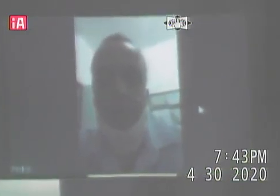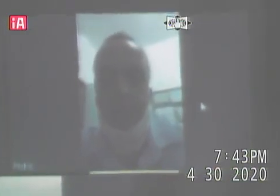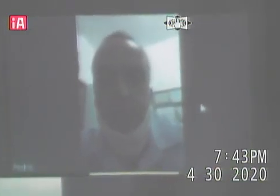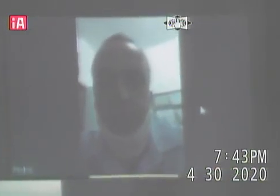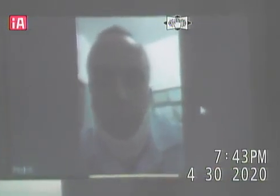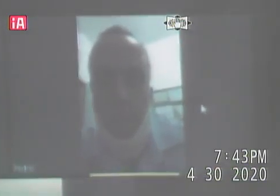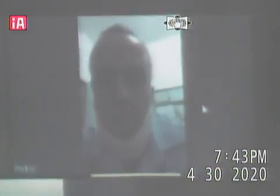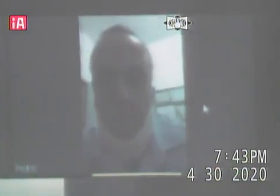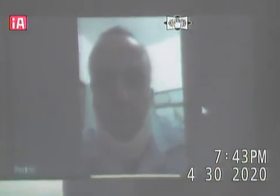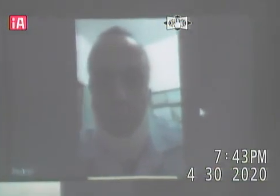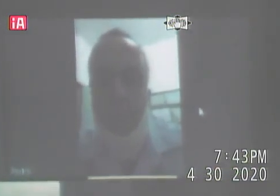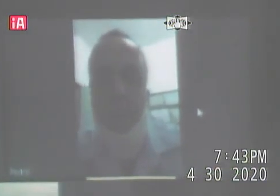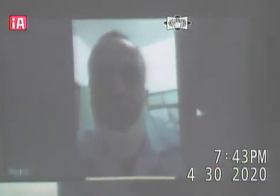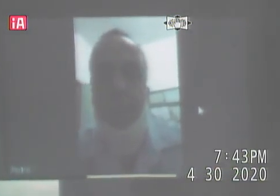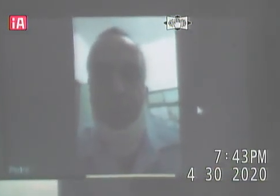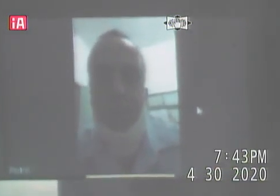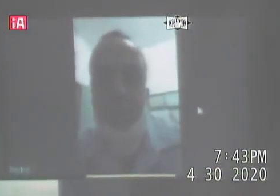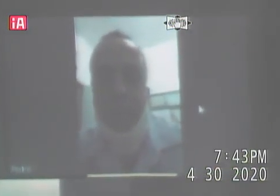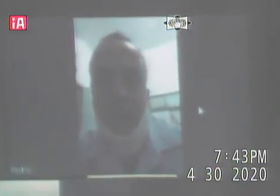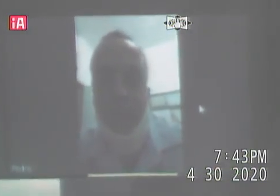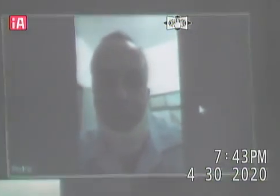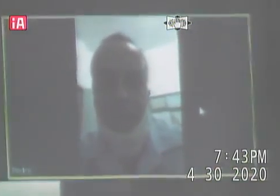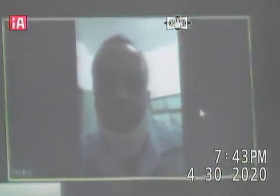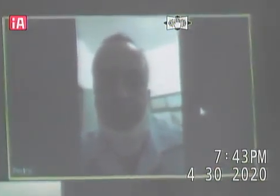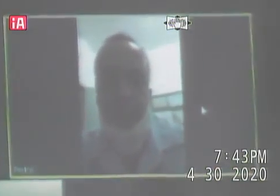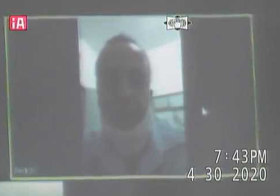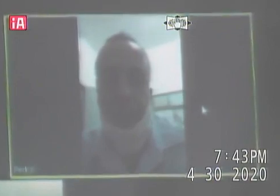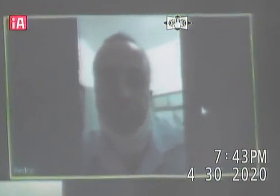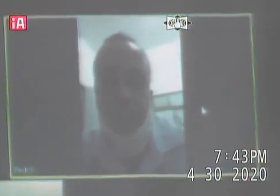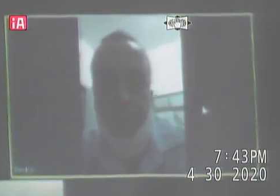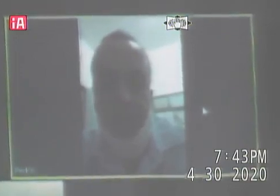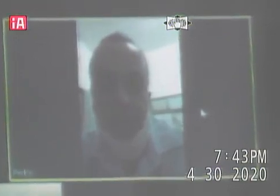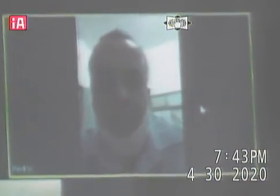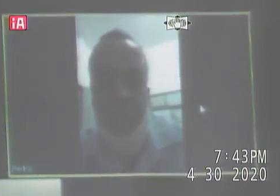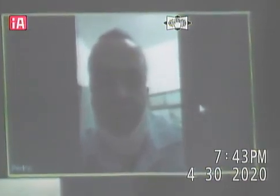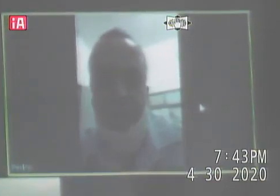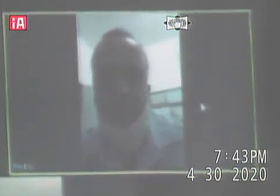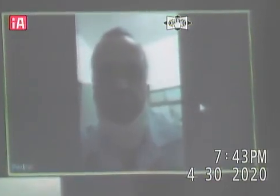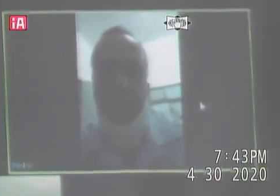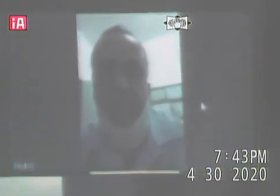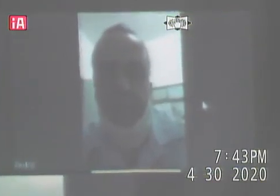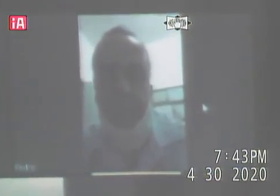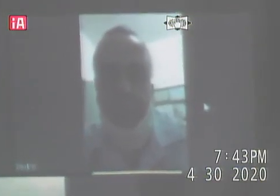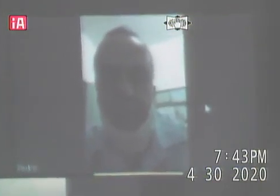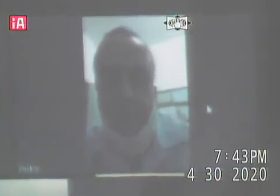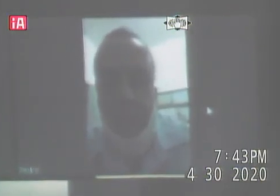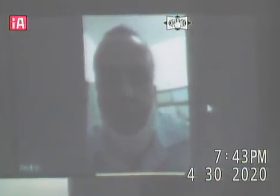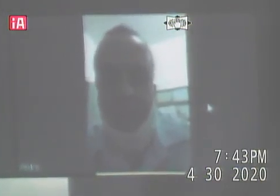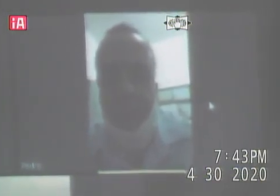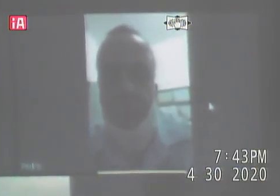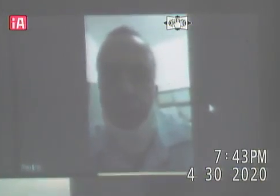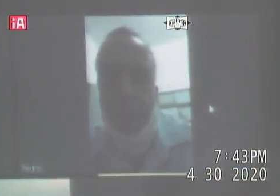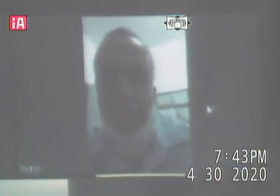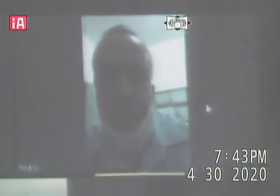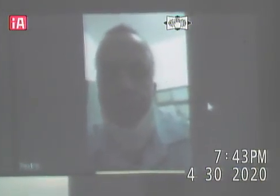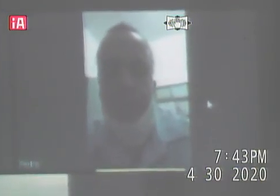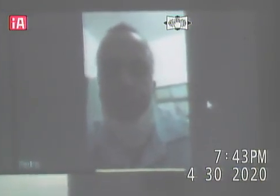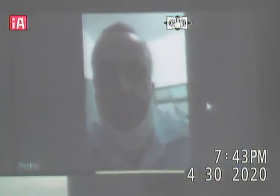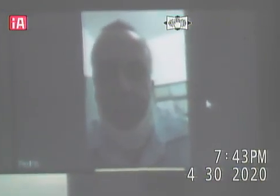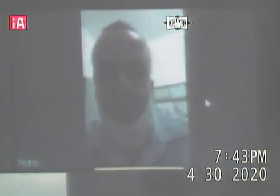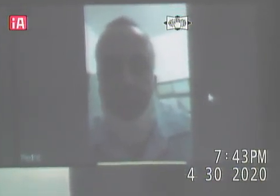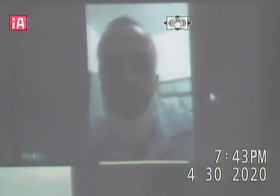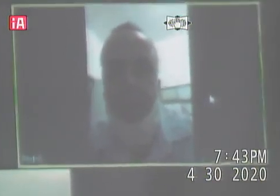todo, mas não posso omitir as minhas palavras. A minha verdade, a solidariedade